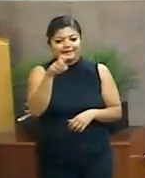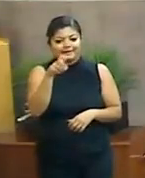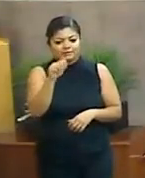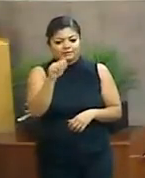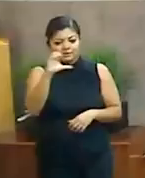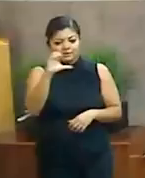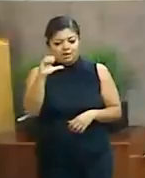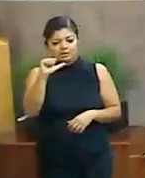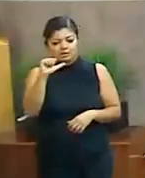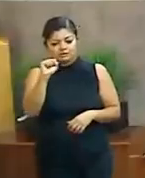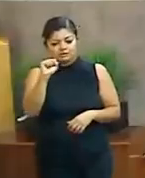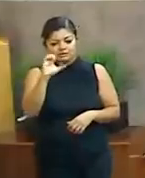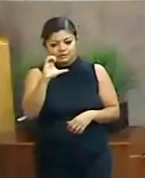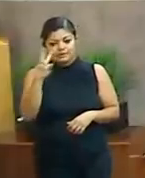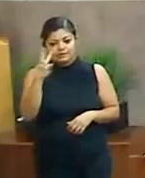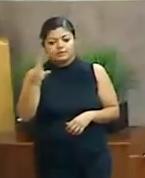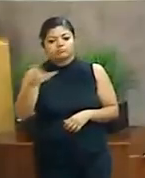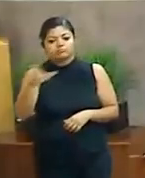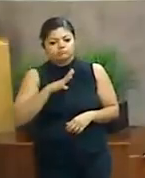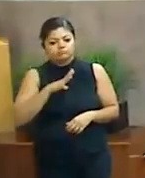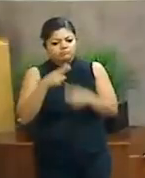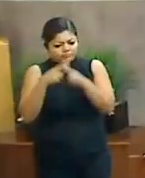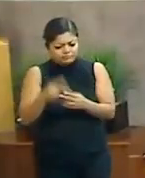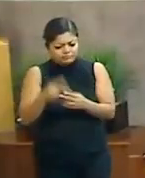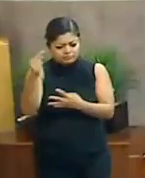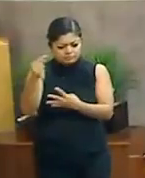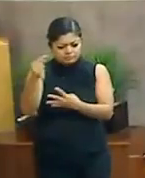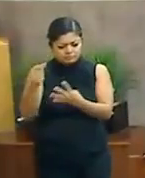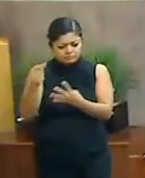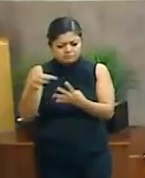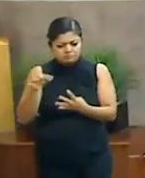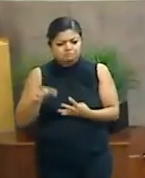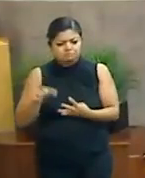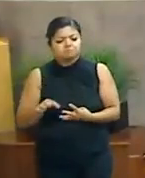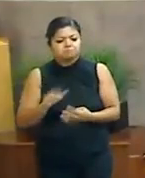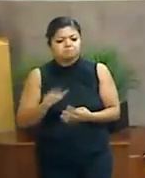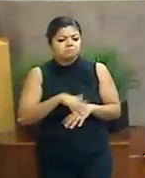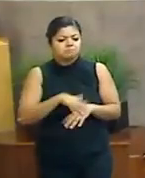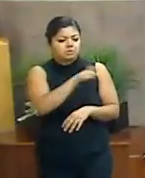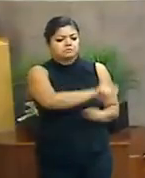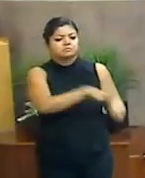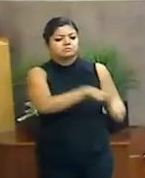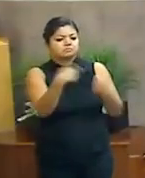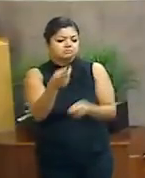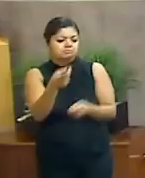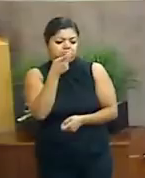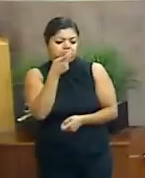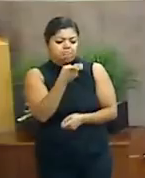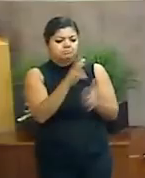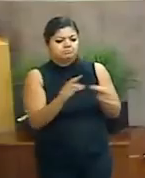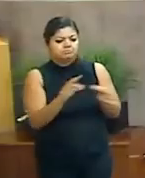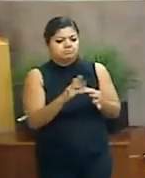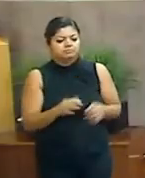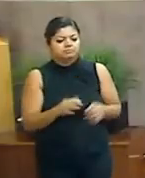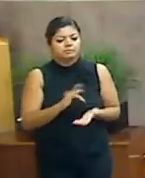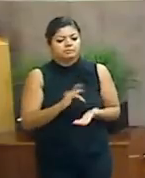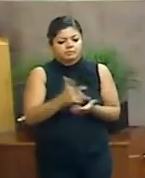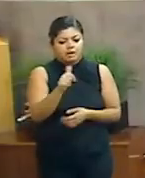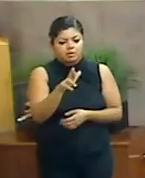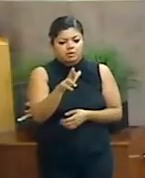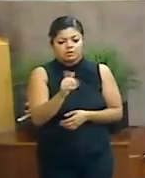establecidos en la convocatoria y en consecuencia se propone confirmar la sentencia impugnada en la cuenta la